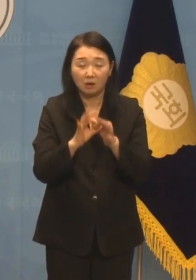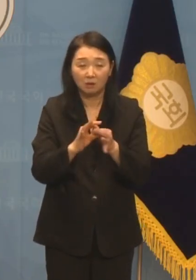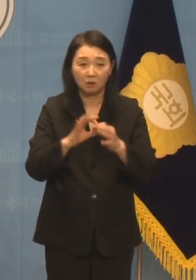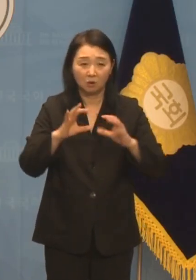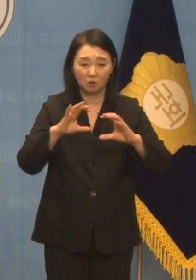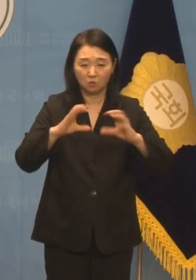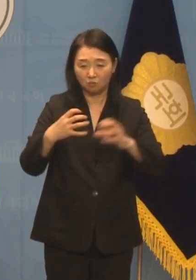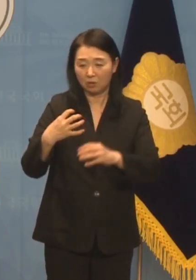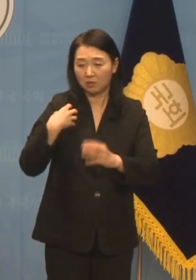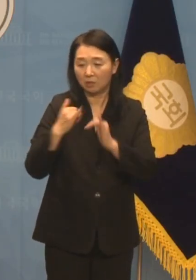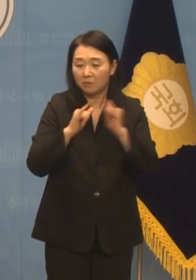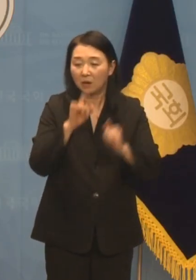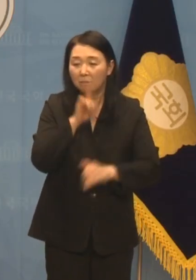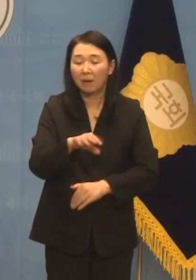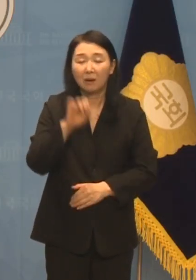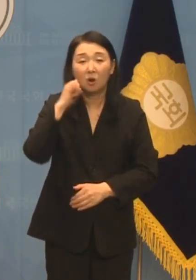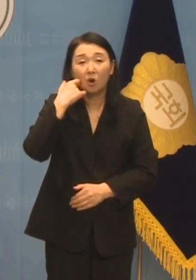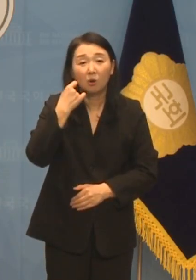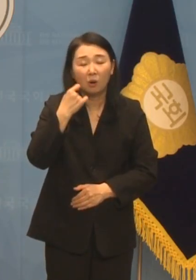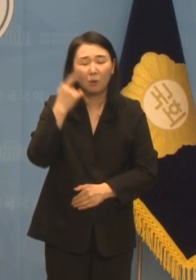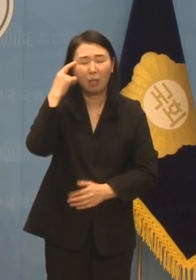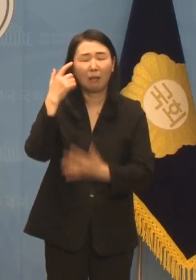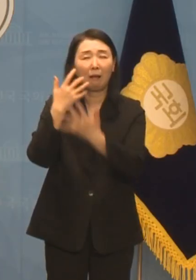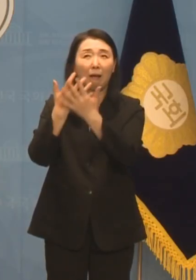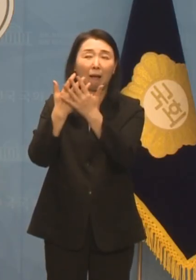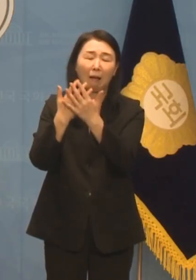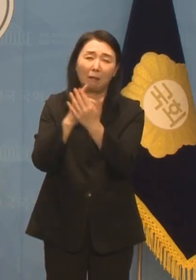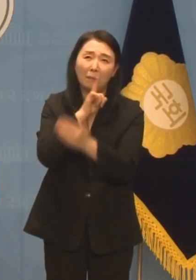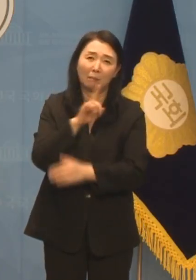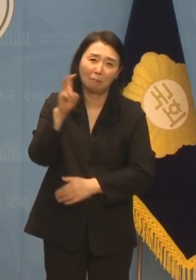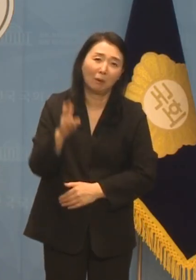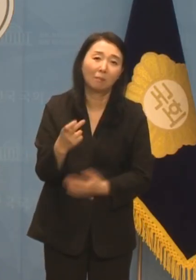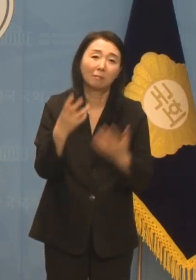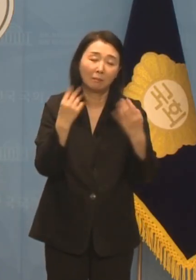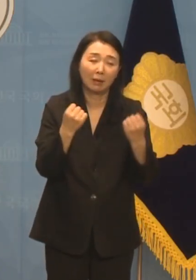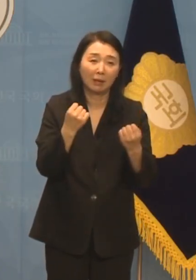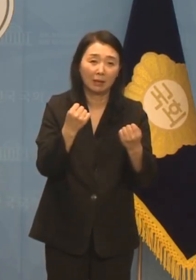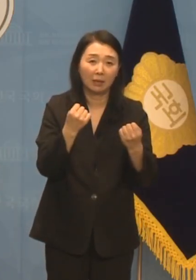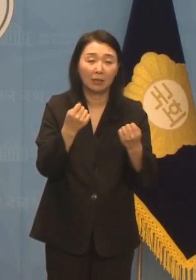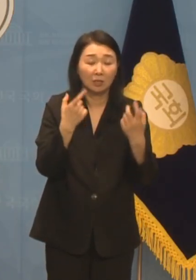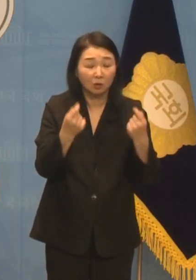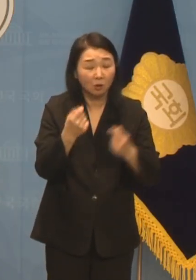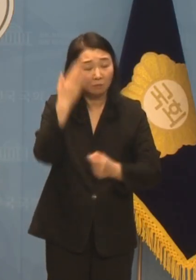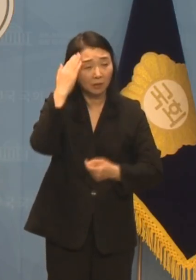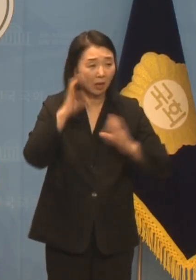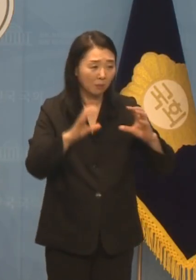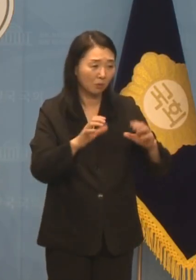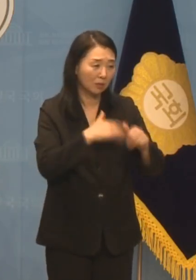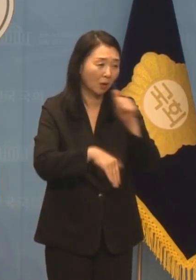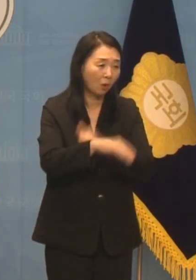말들입니다. 황당한 공상을 자랑할 정도로 대한민국의 상황은 한가하지 않습니다.